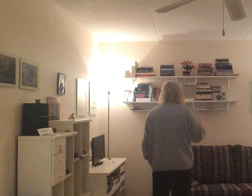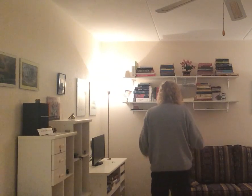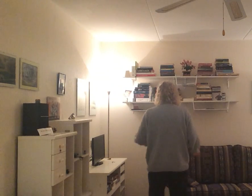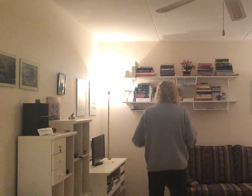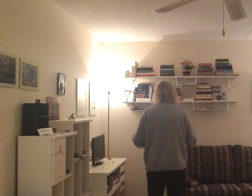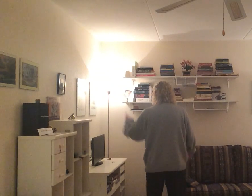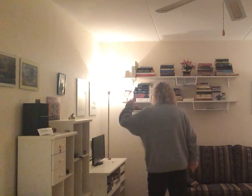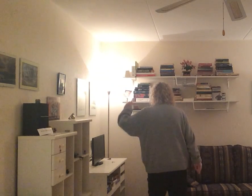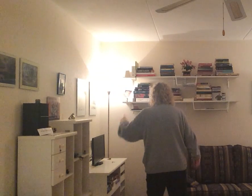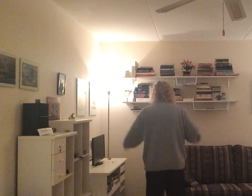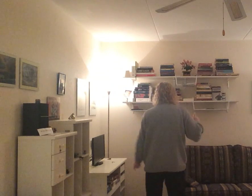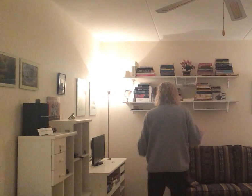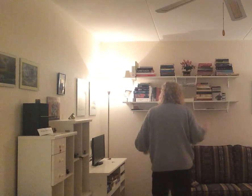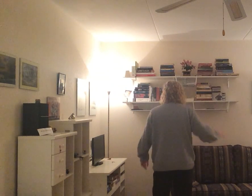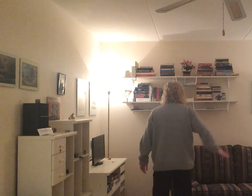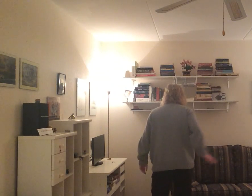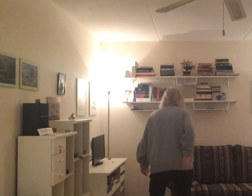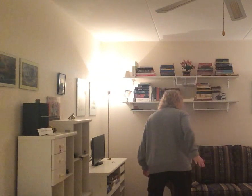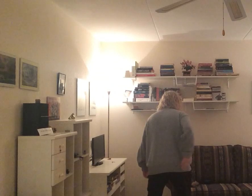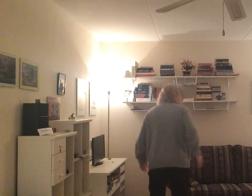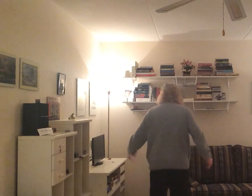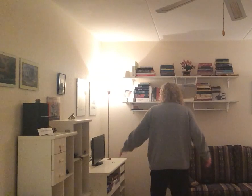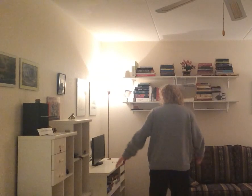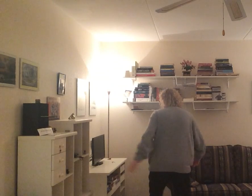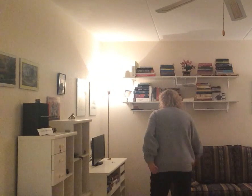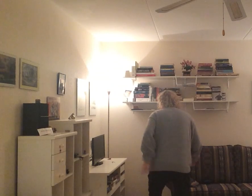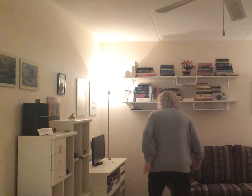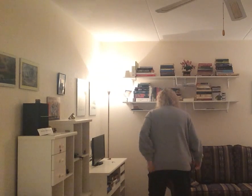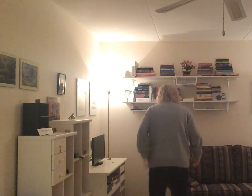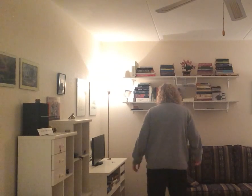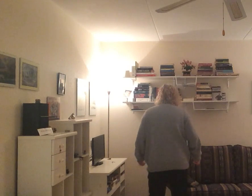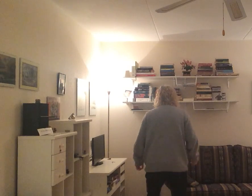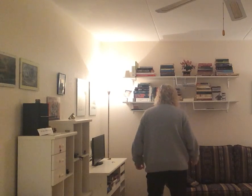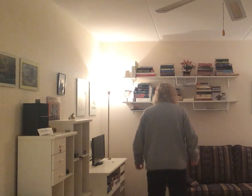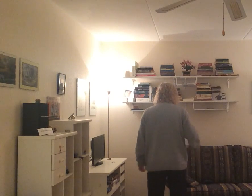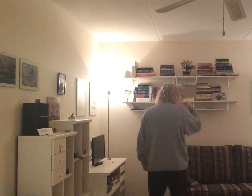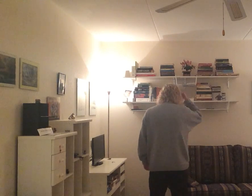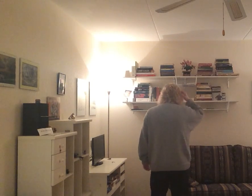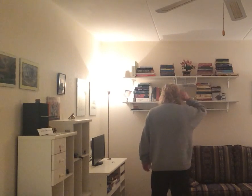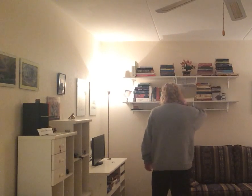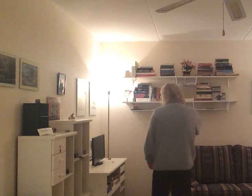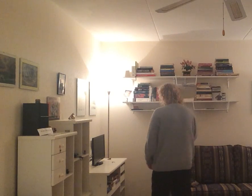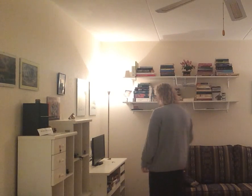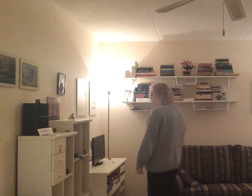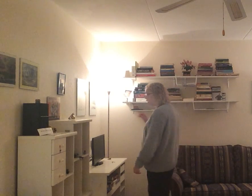wordt en niet misschien. Dat wens ik jullie toe voor